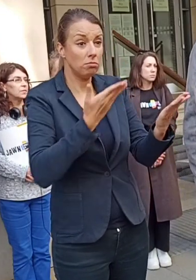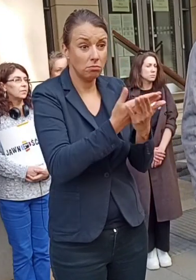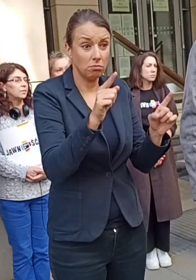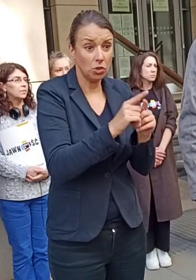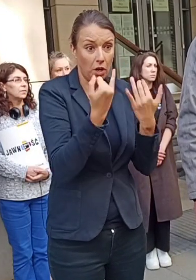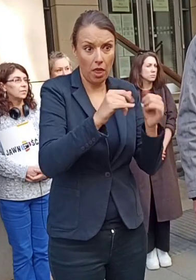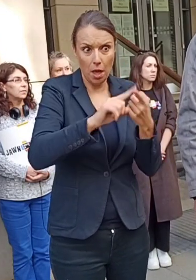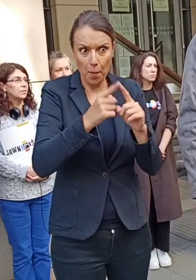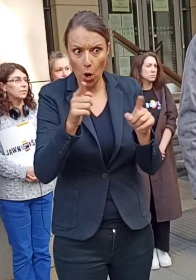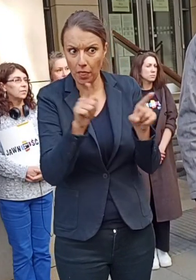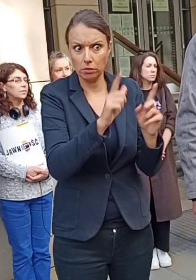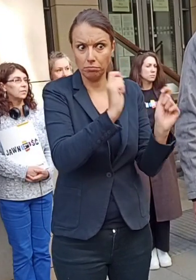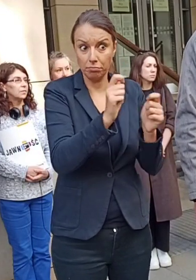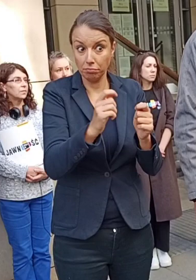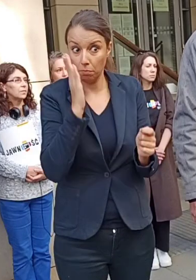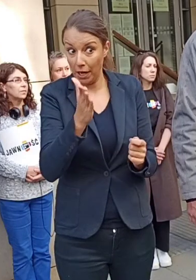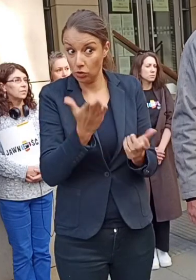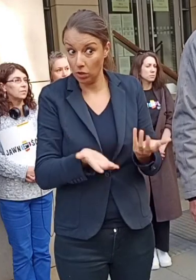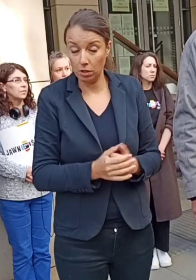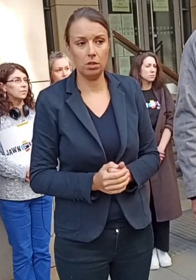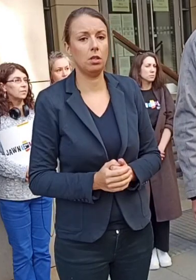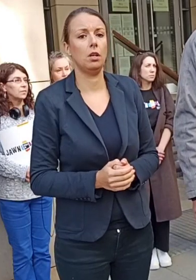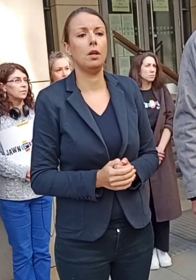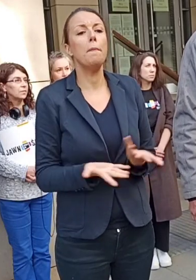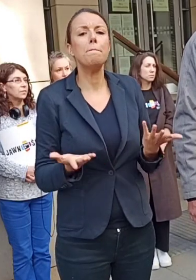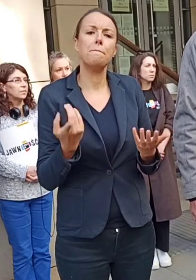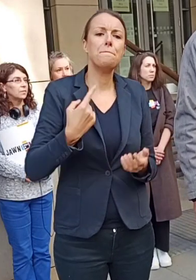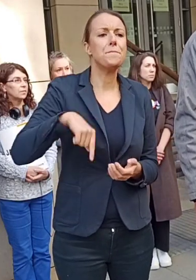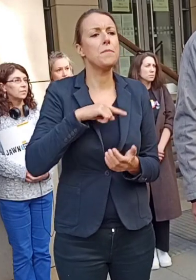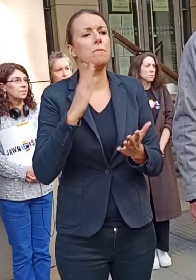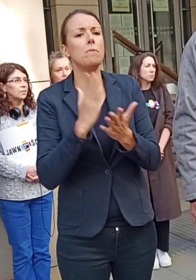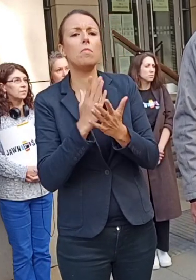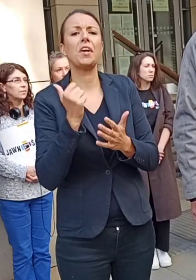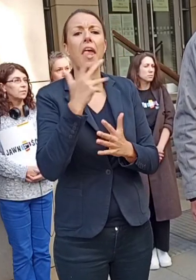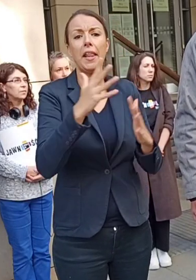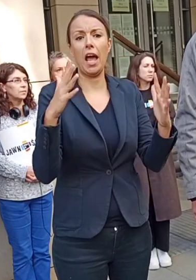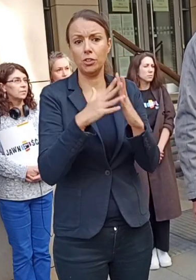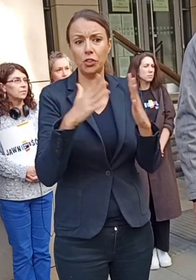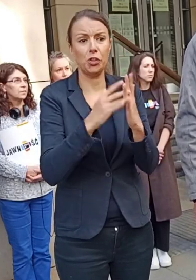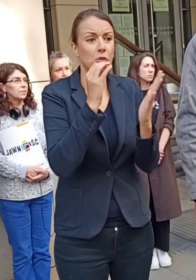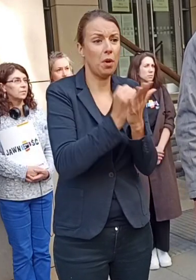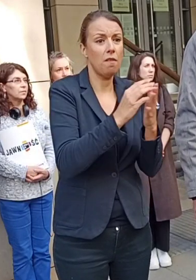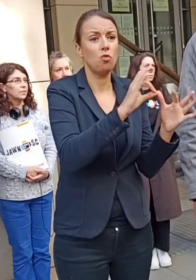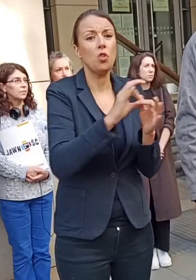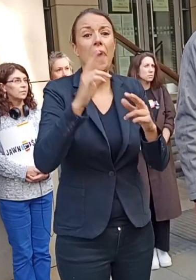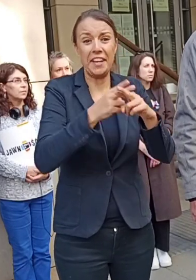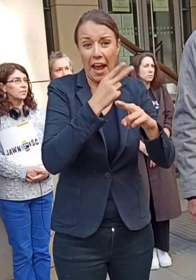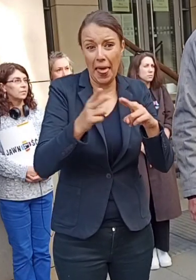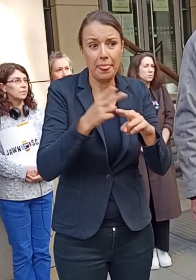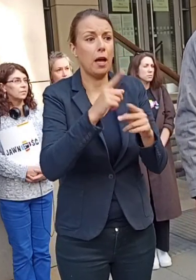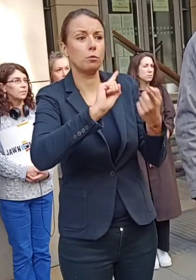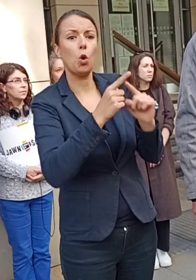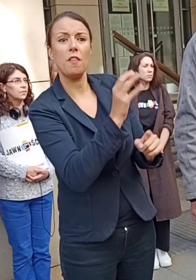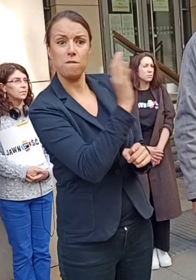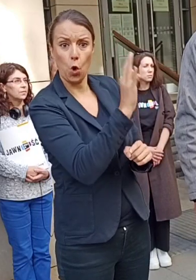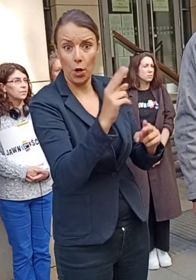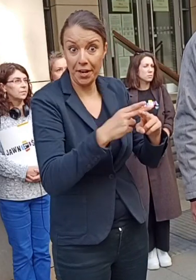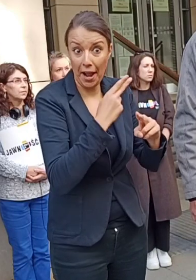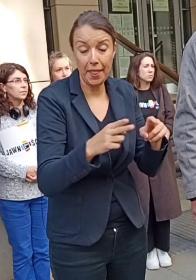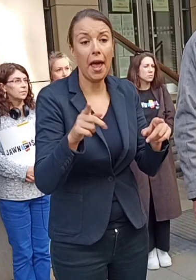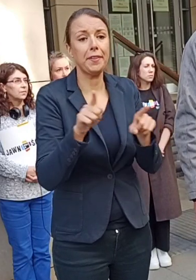polityków. To znaczy my przeprowadziliśmy kilkadziesiąt postępowań dotyczących kalendarzy i polityków. Zaczęliśmy też